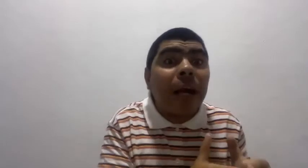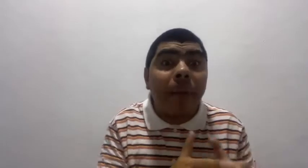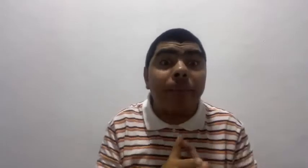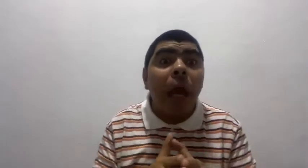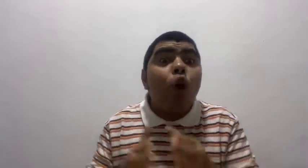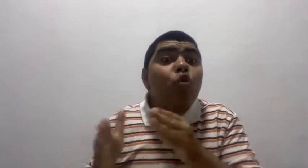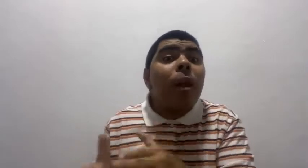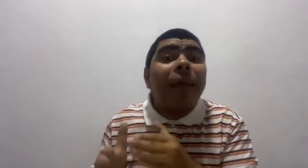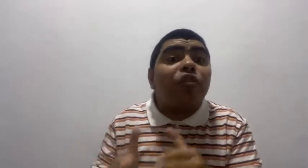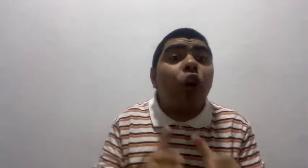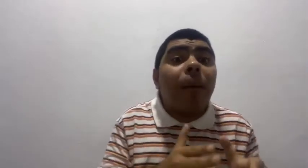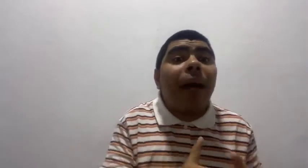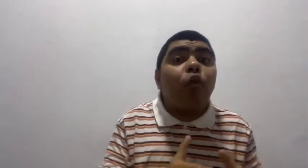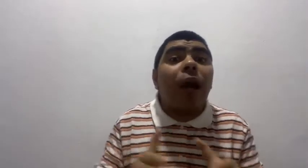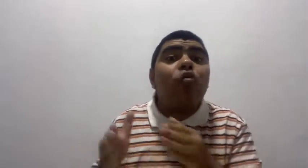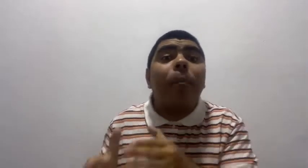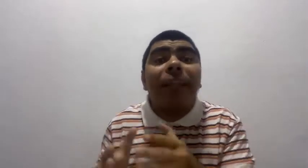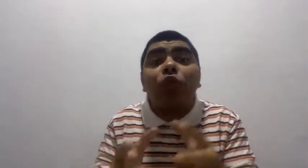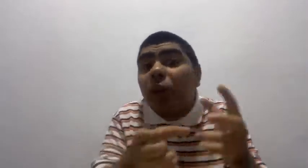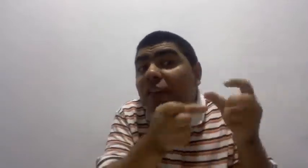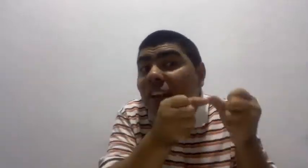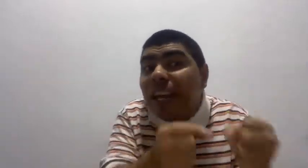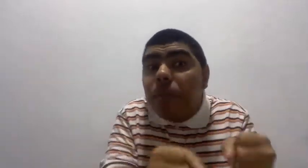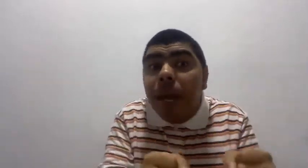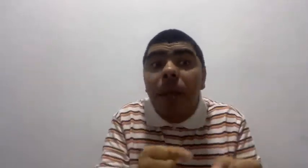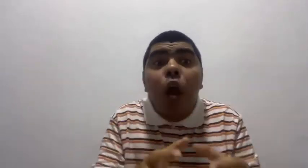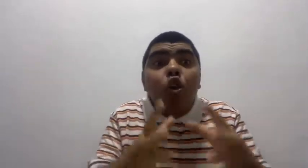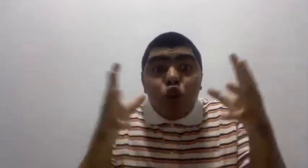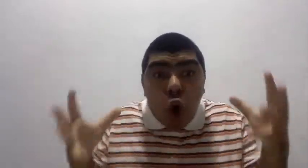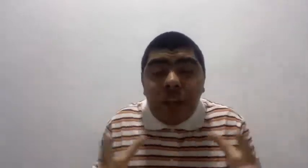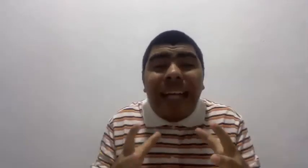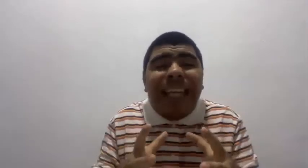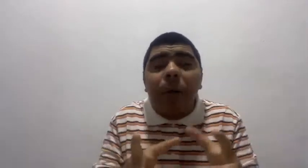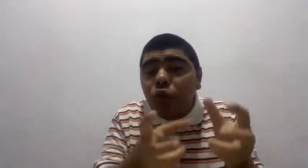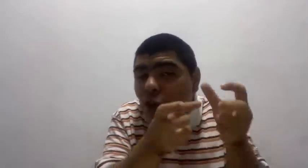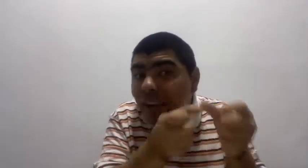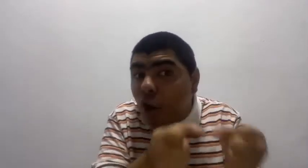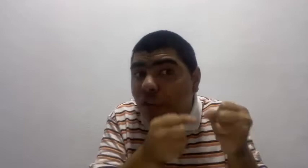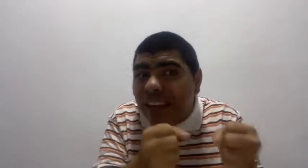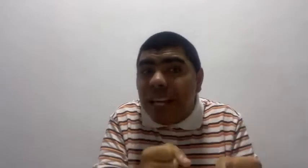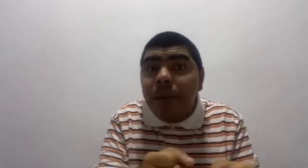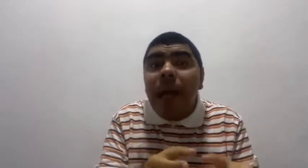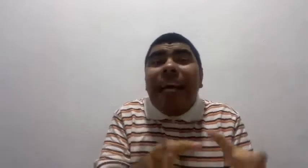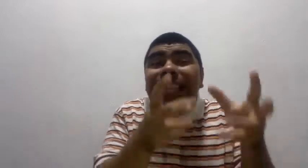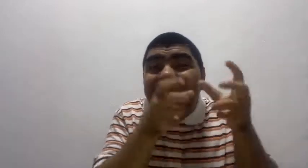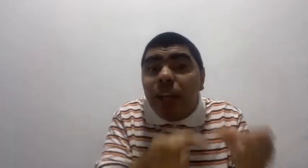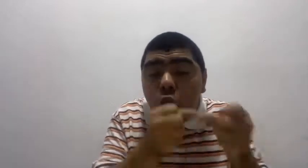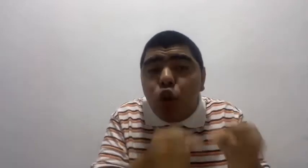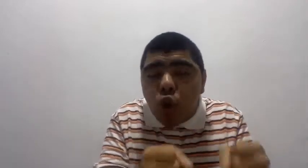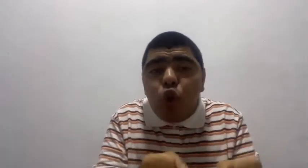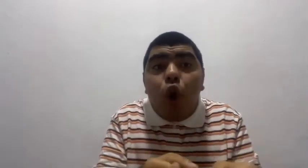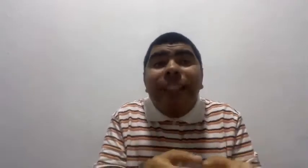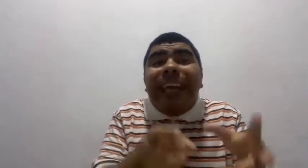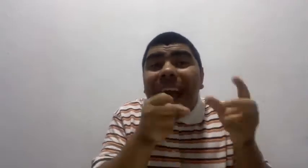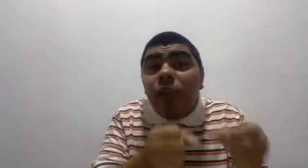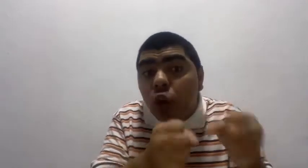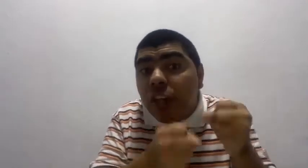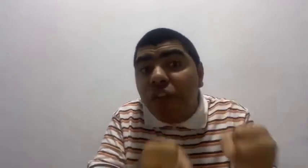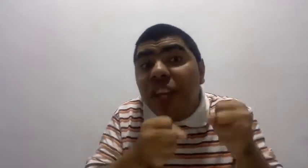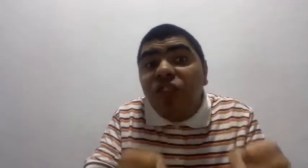¿Ves? Una persona madura es una persona firme. Roca está hablando de algo firme, de algo duro, de algo difícil